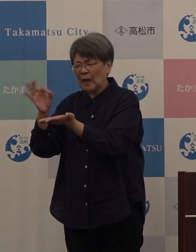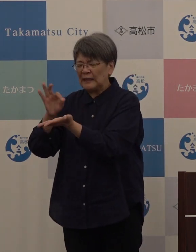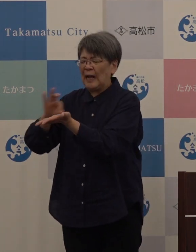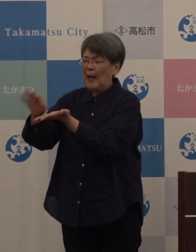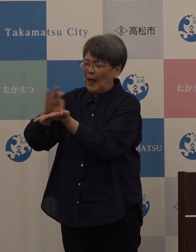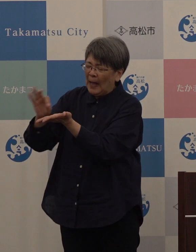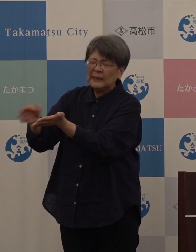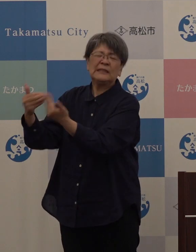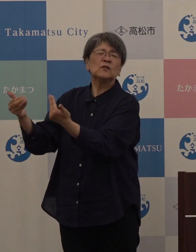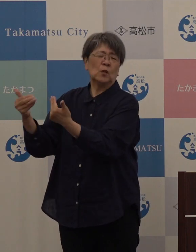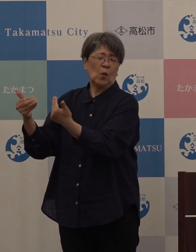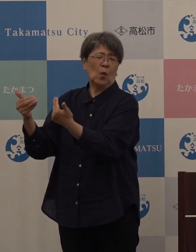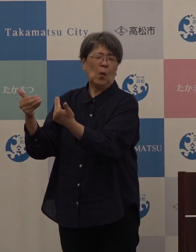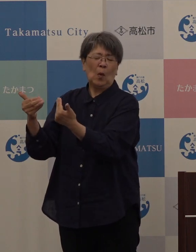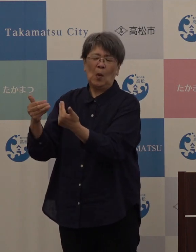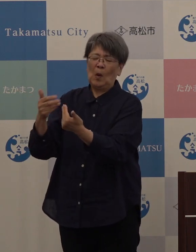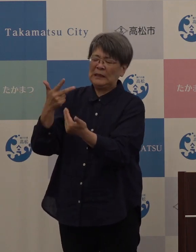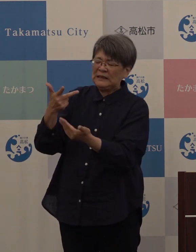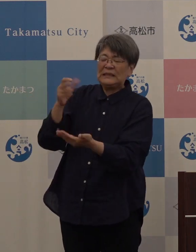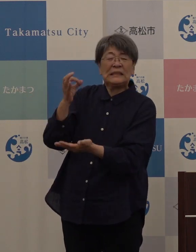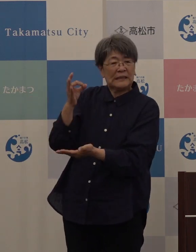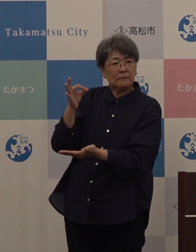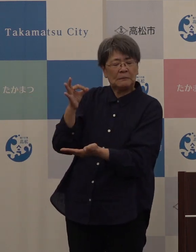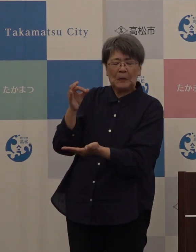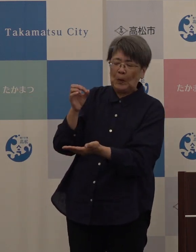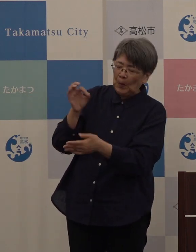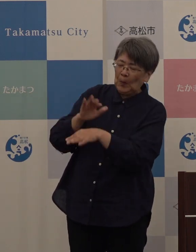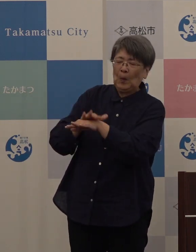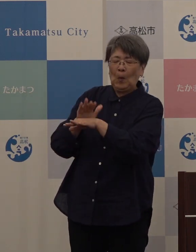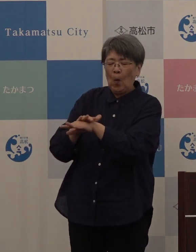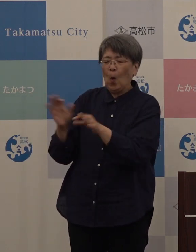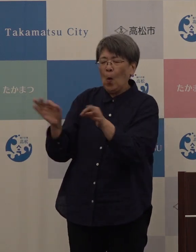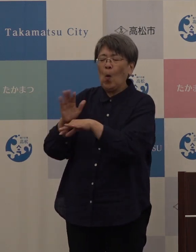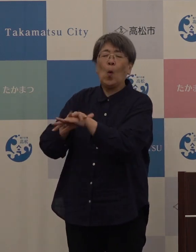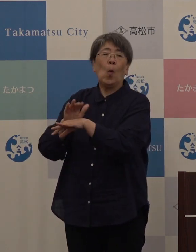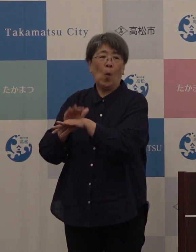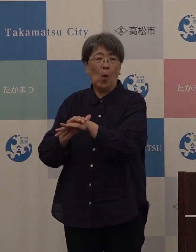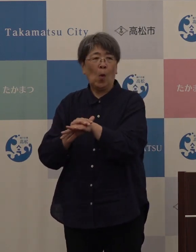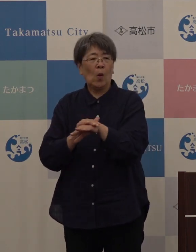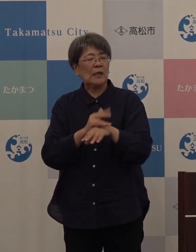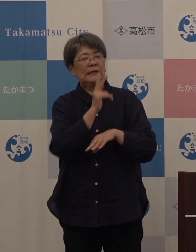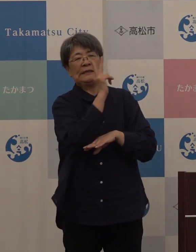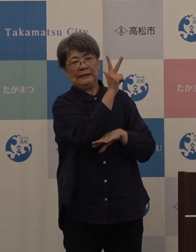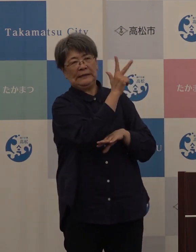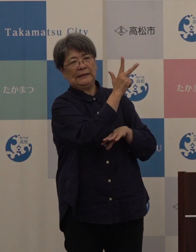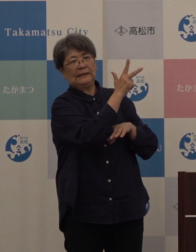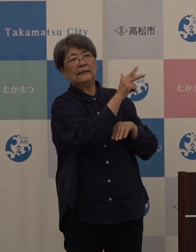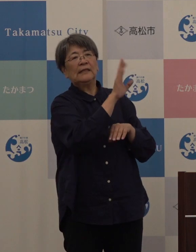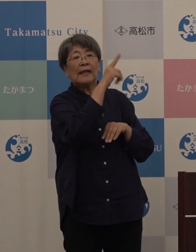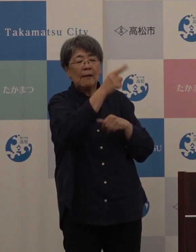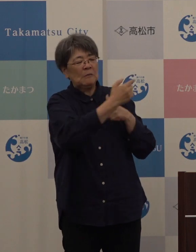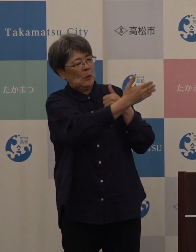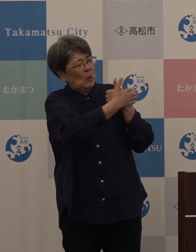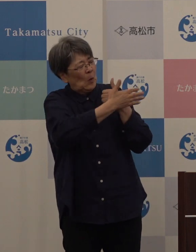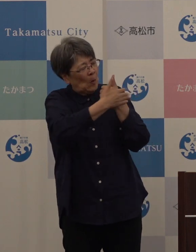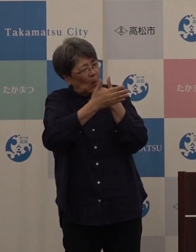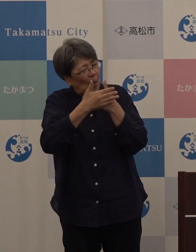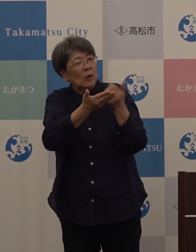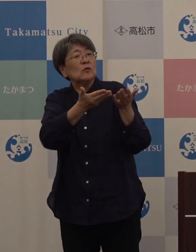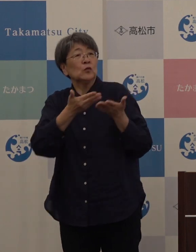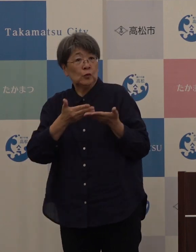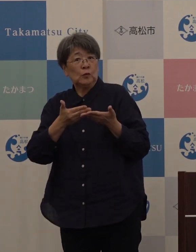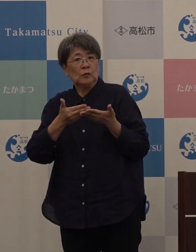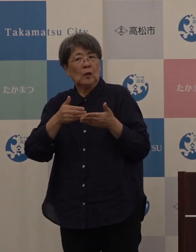って、その中 その、まあ、資金の調達の方法として自治体への支援要請と、それから外部に向けての資金